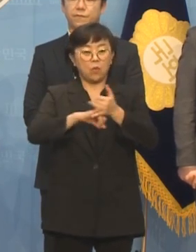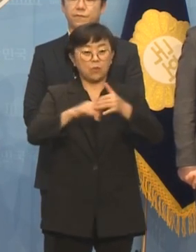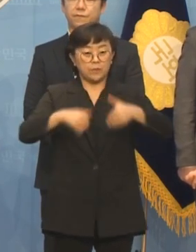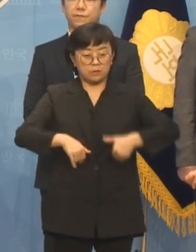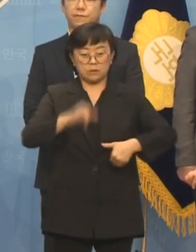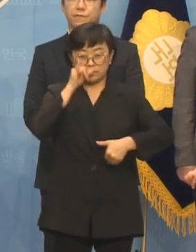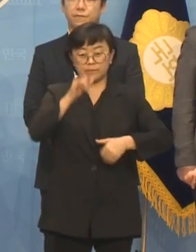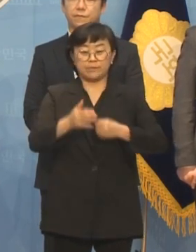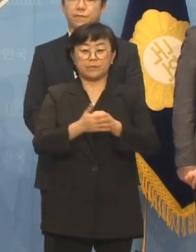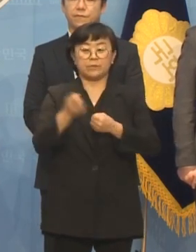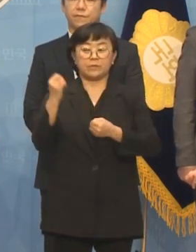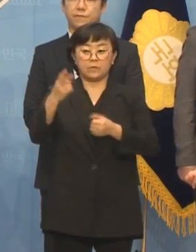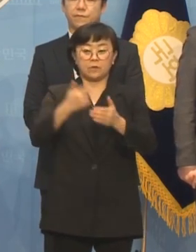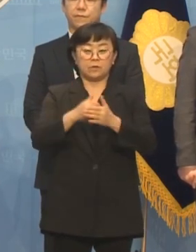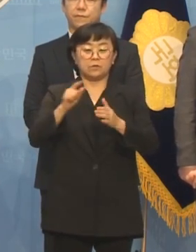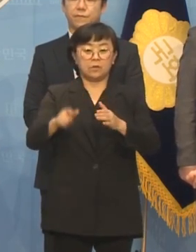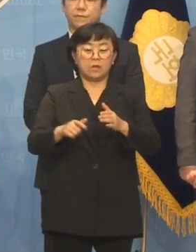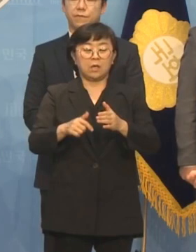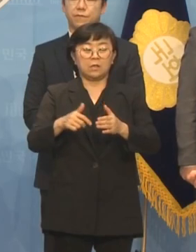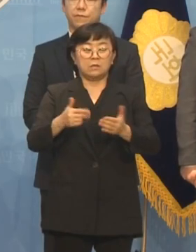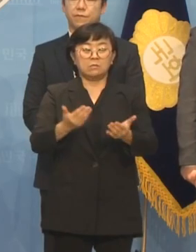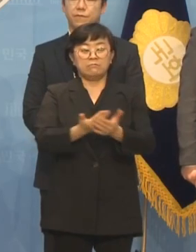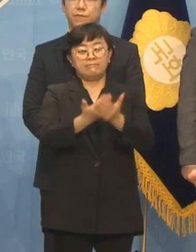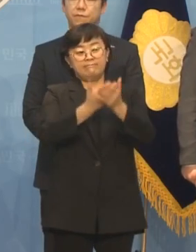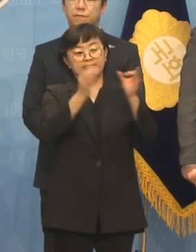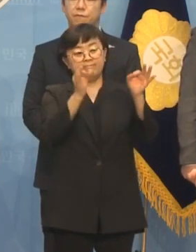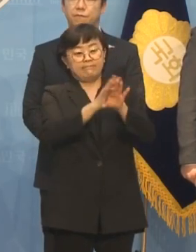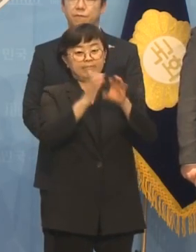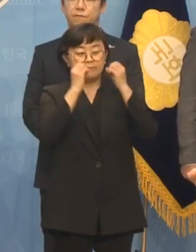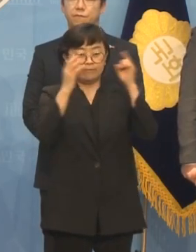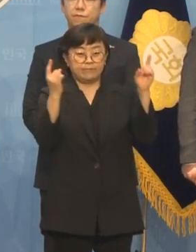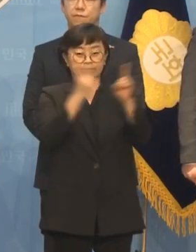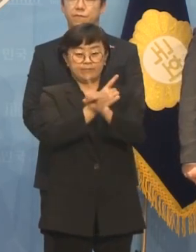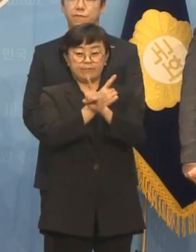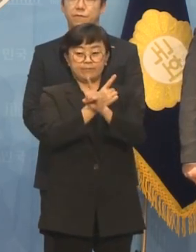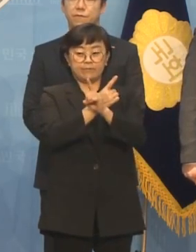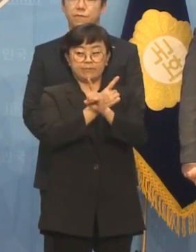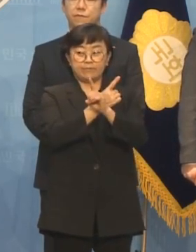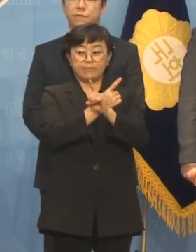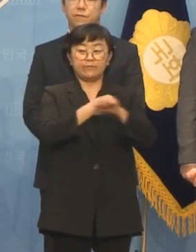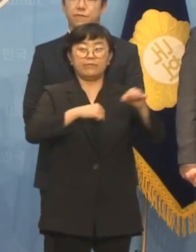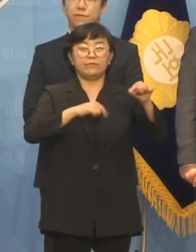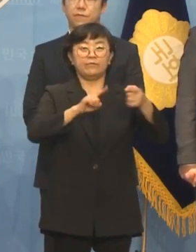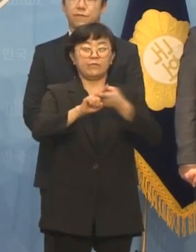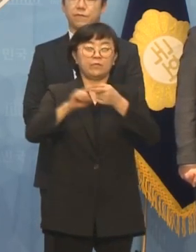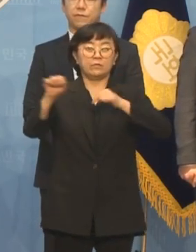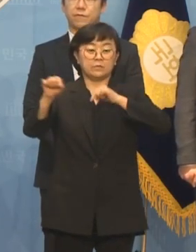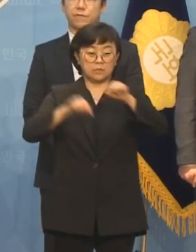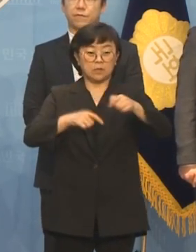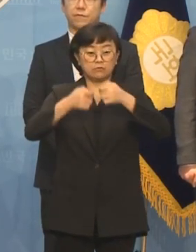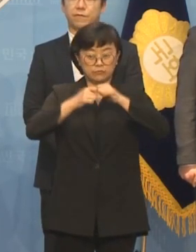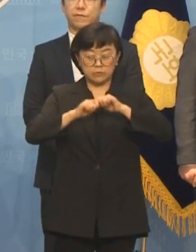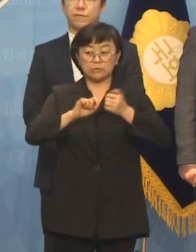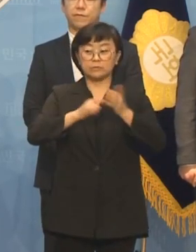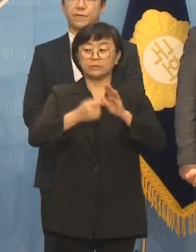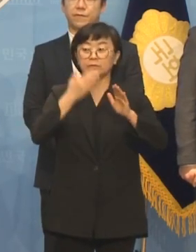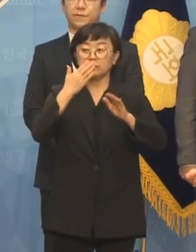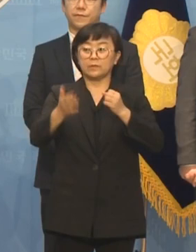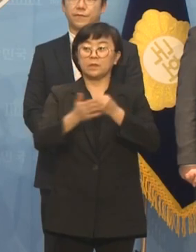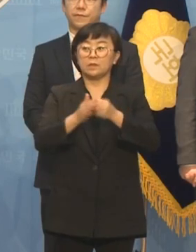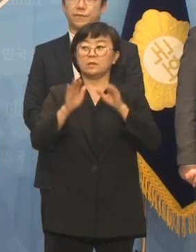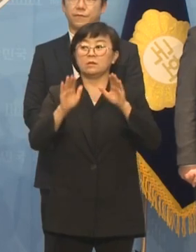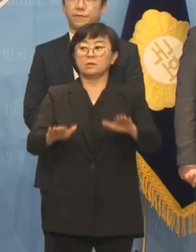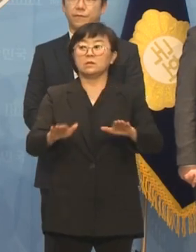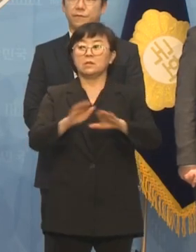아니라 그간 진보 진영에서 사라졌던 개혁적 연합정치를 구체적으로 그려볼 수 있는